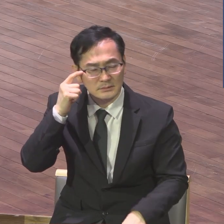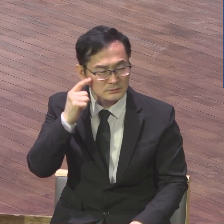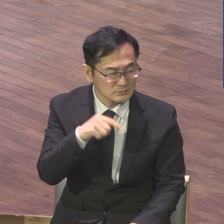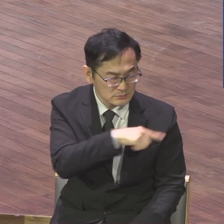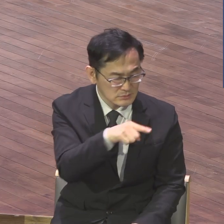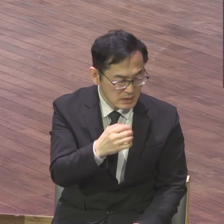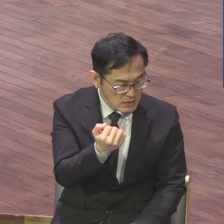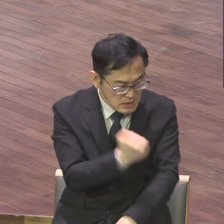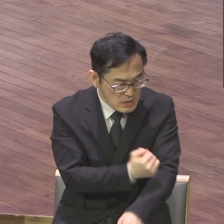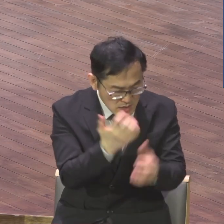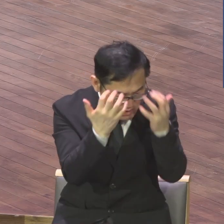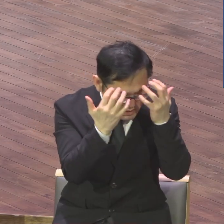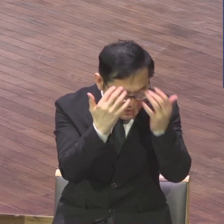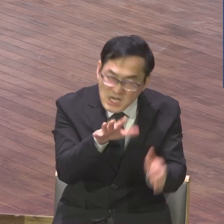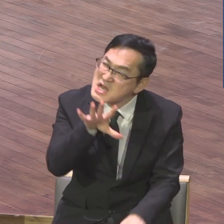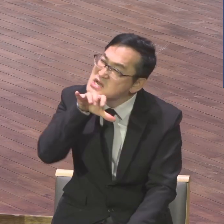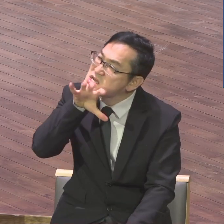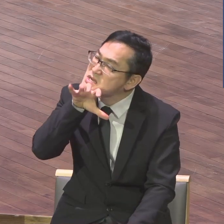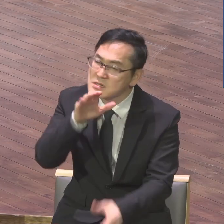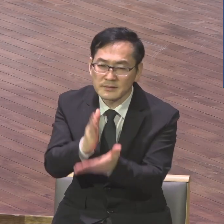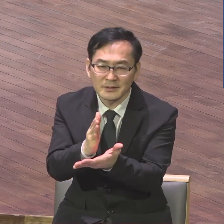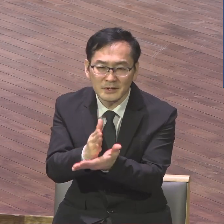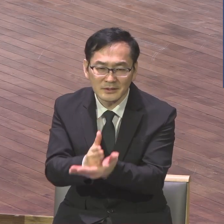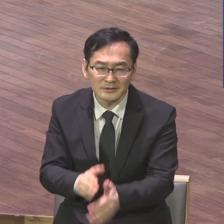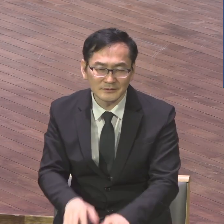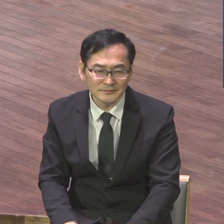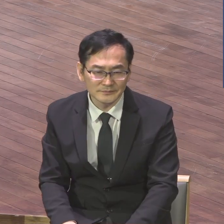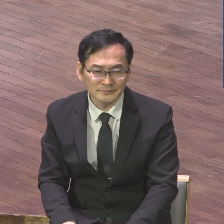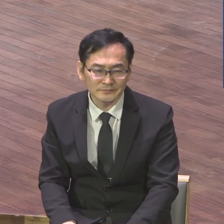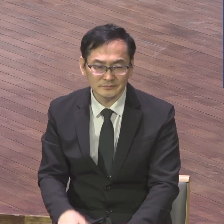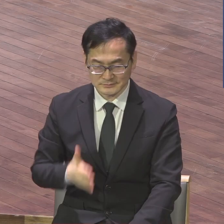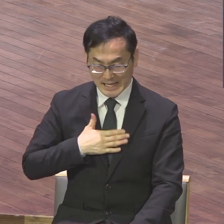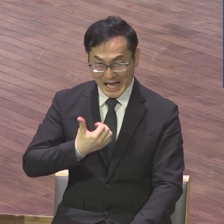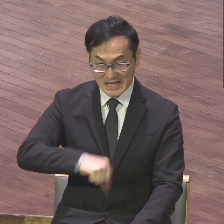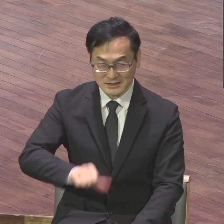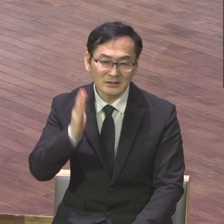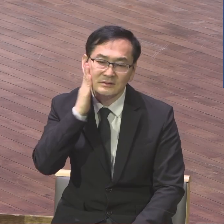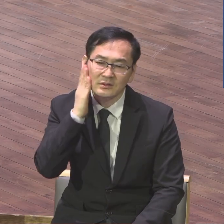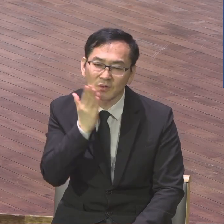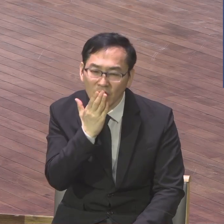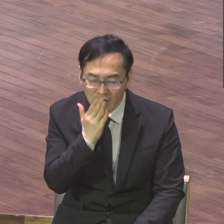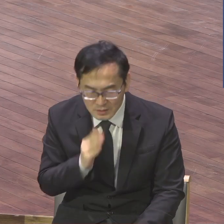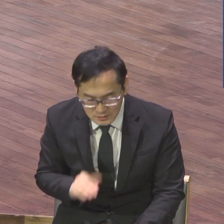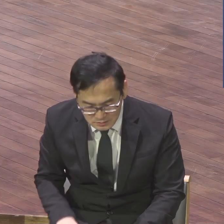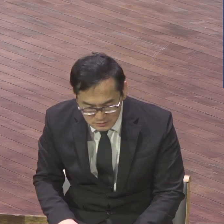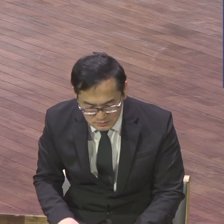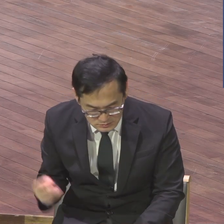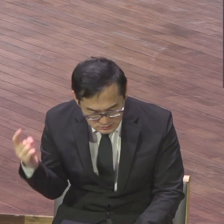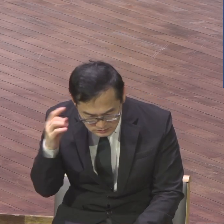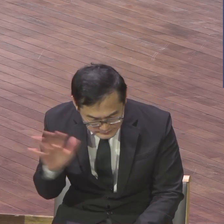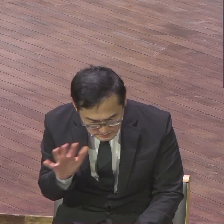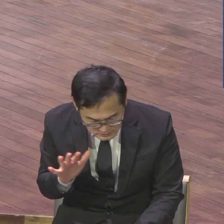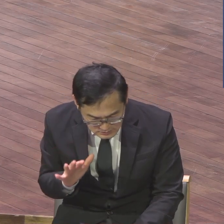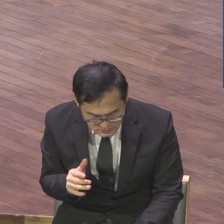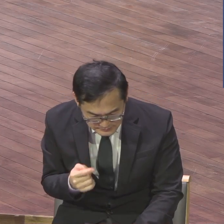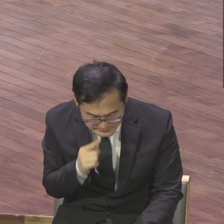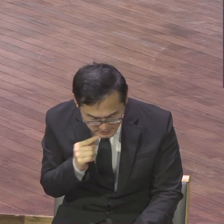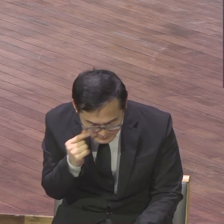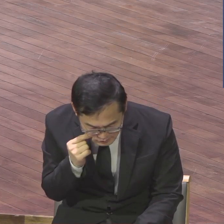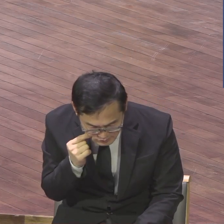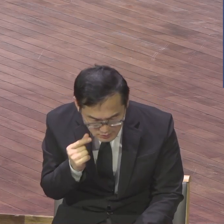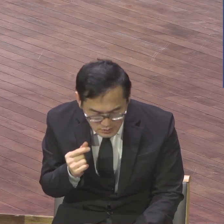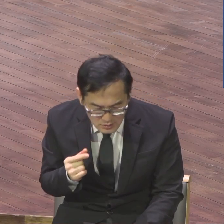해석하라는 거지요. 제가 아이가 정각장애 진단받고 듣지도 말하지도 못한다는 그 진단 받았을